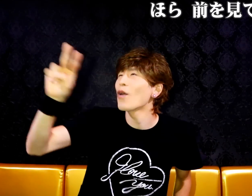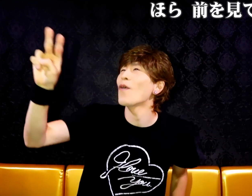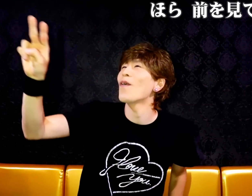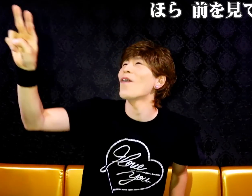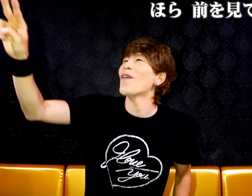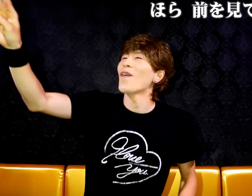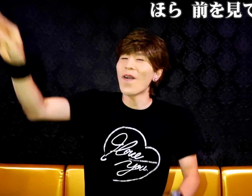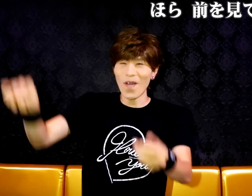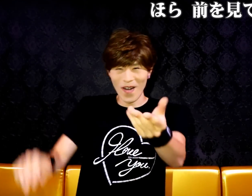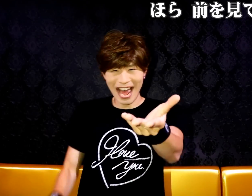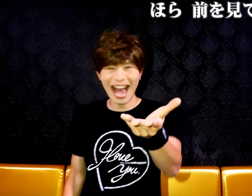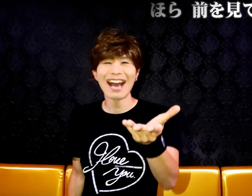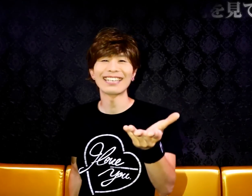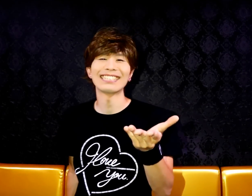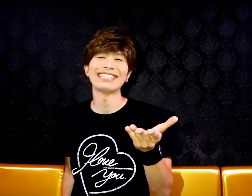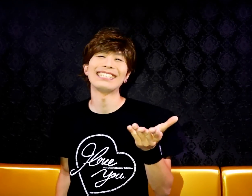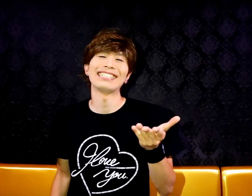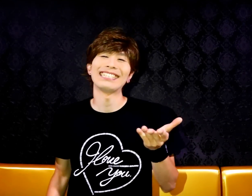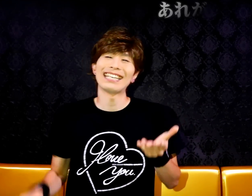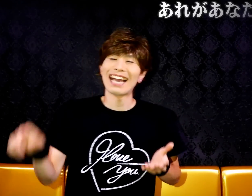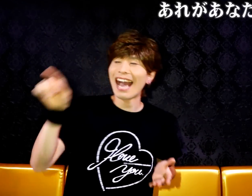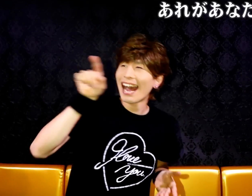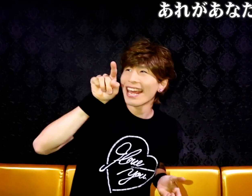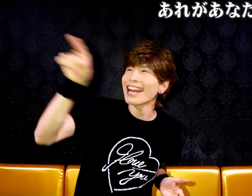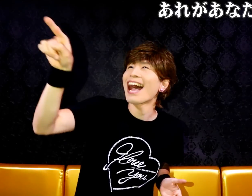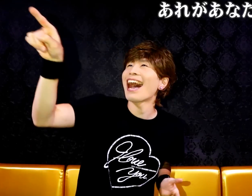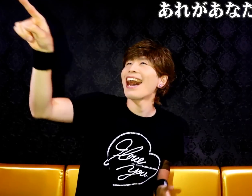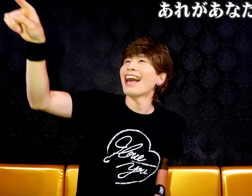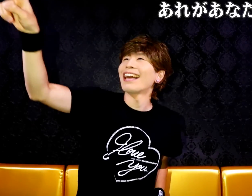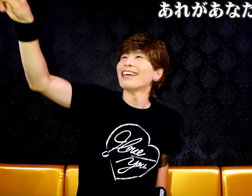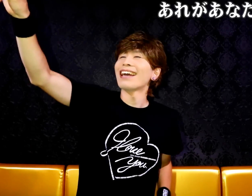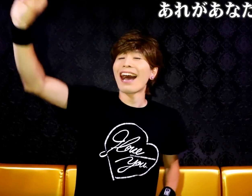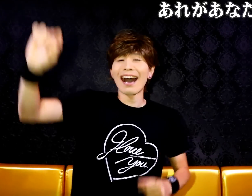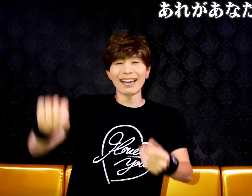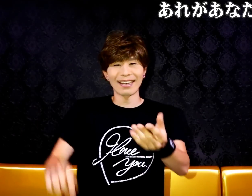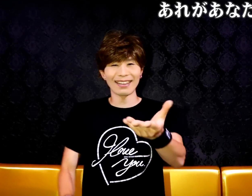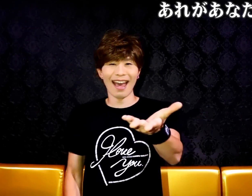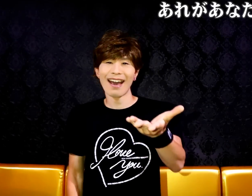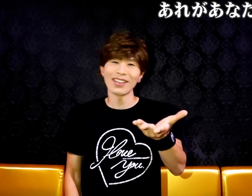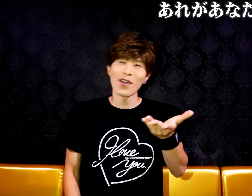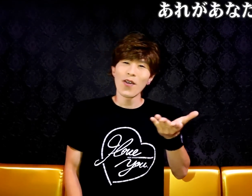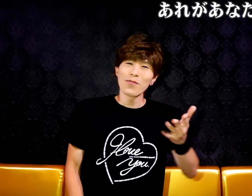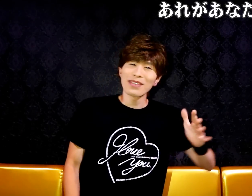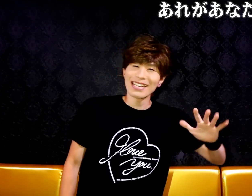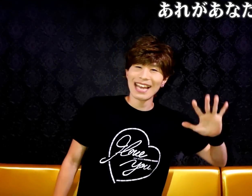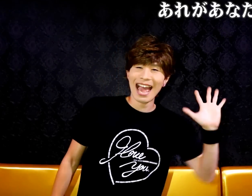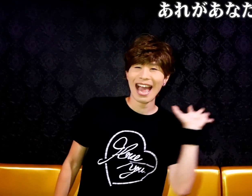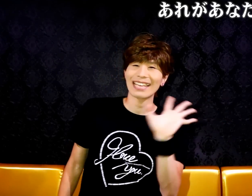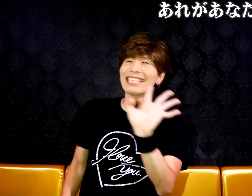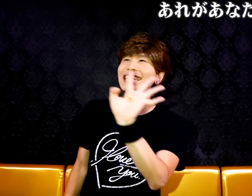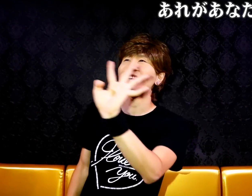ごらん。あれがあなたの未来。